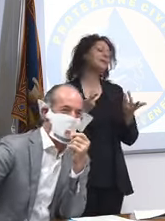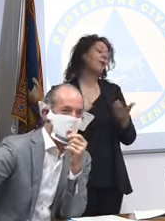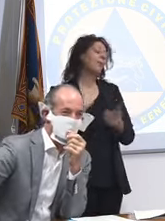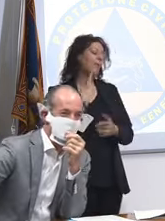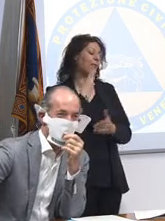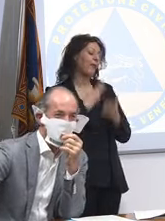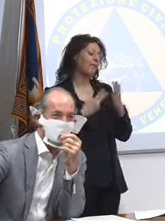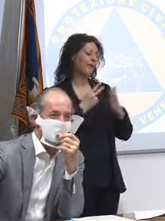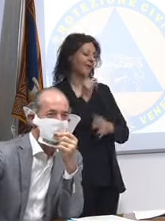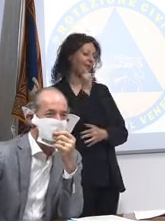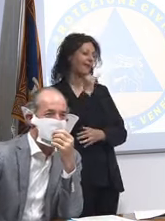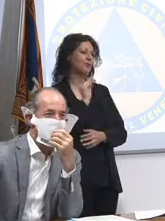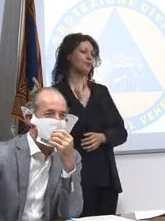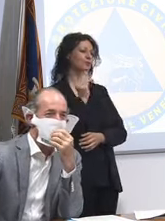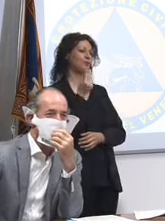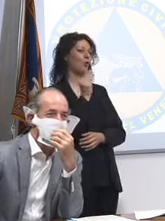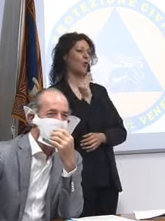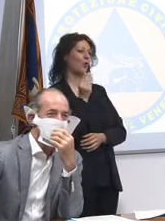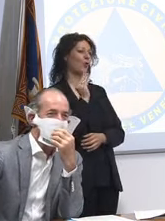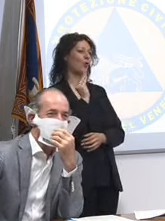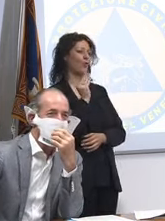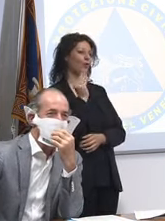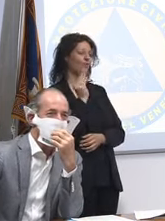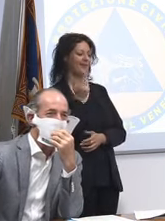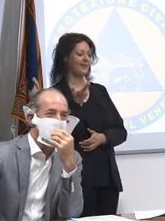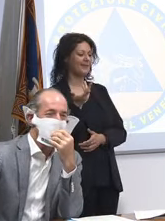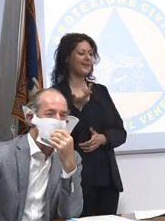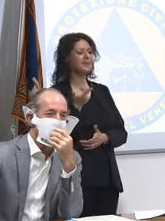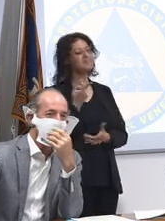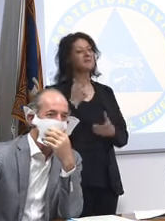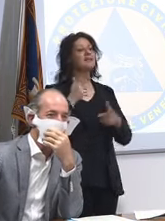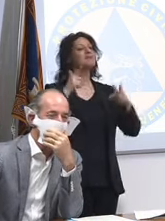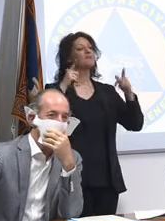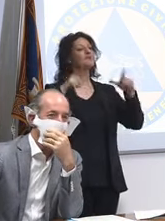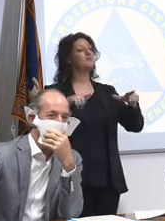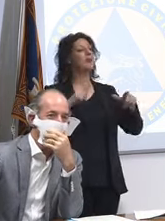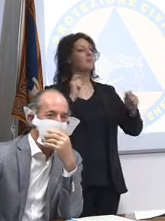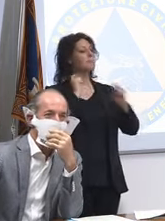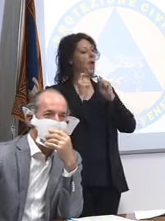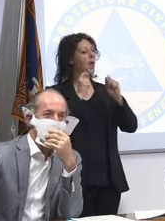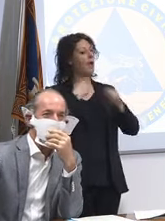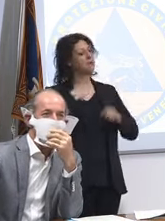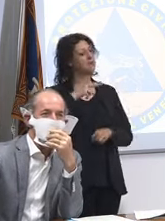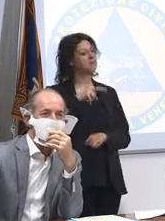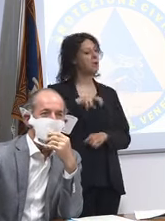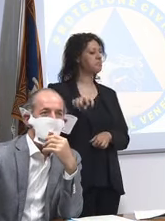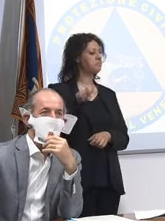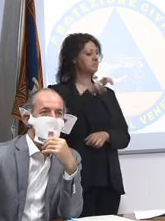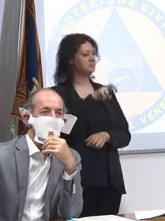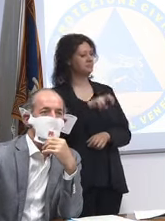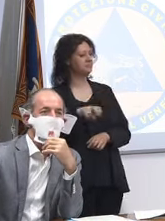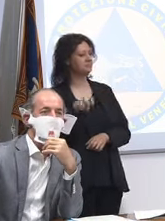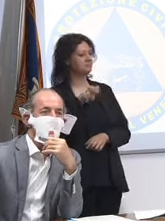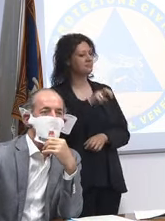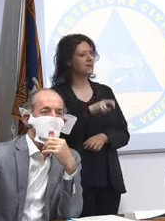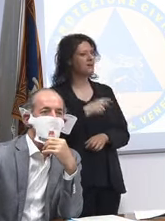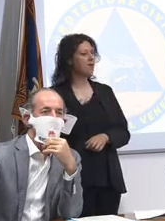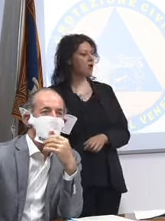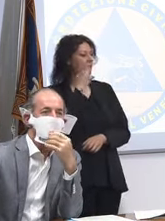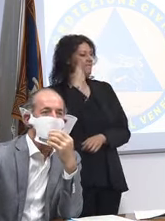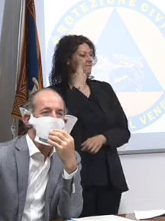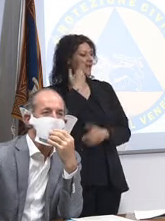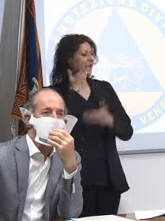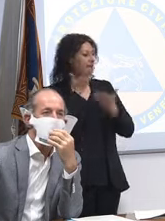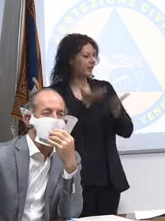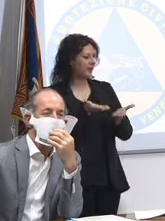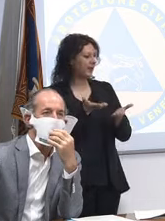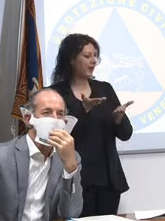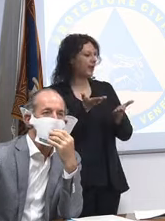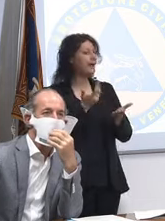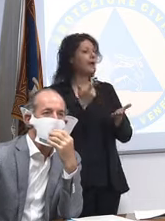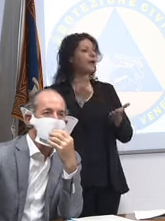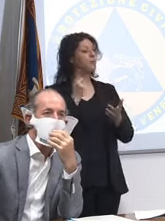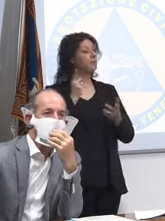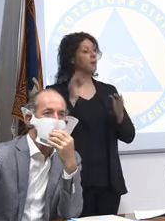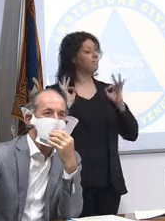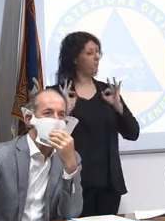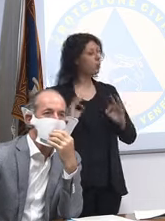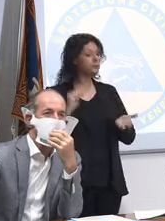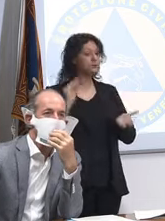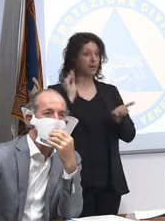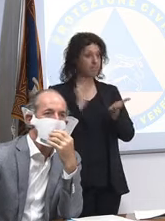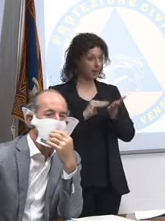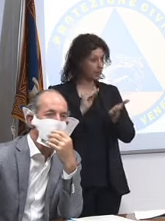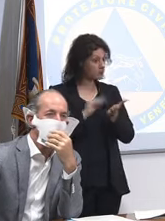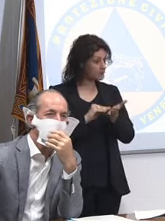Da un momento rimani umile. Ho voluto effettivamente vedere e toccare con mano, le forze dell'ordine c'erano,